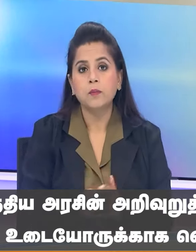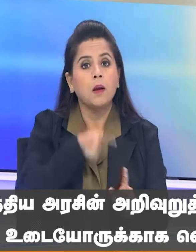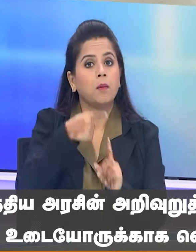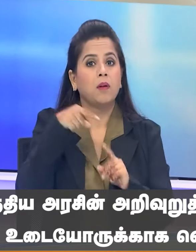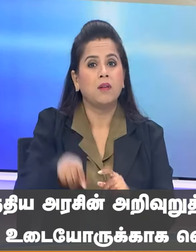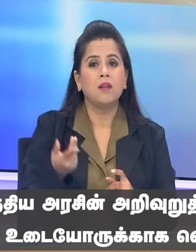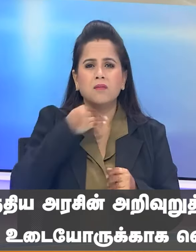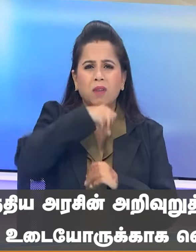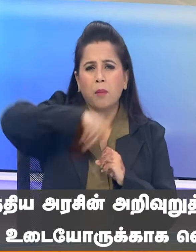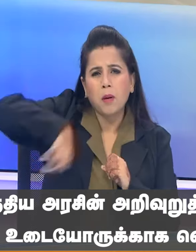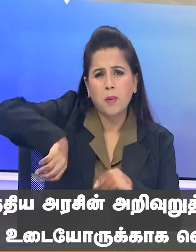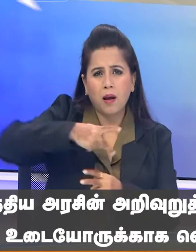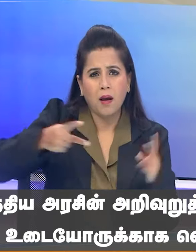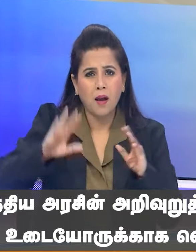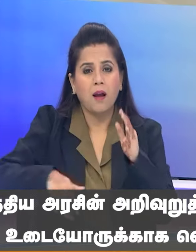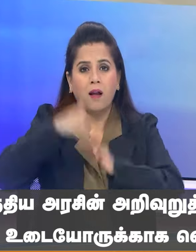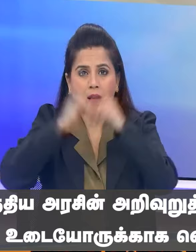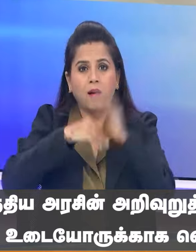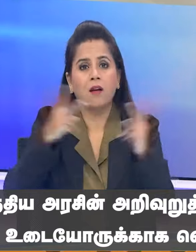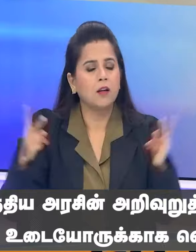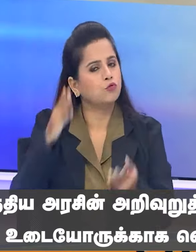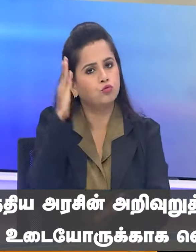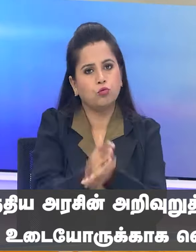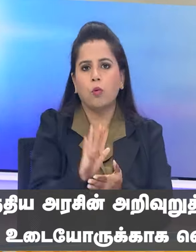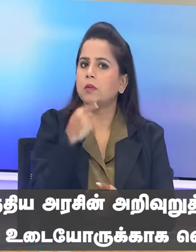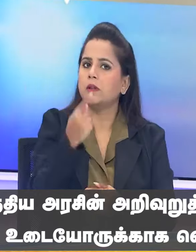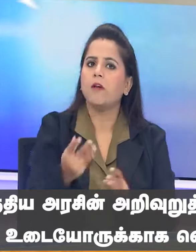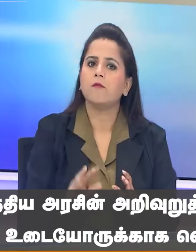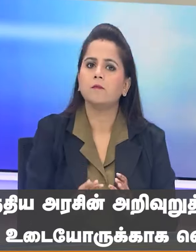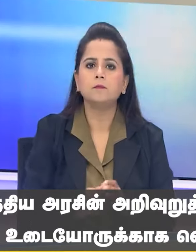धूल पैदा करने वाली निर्माण गतिविधियों से बचने को भी कहा गया